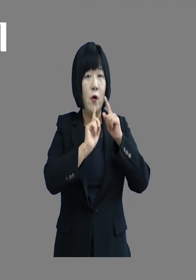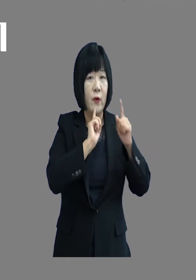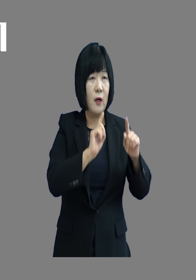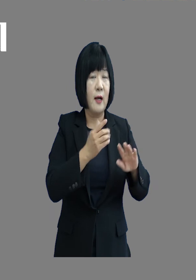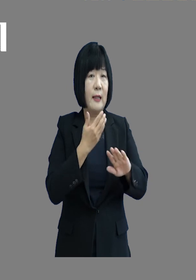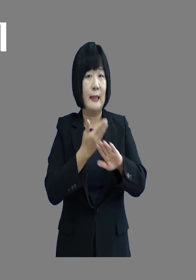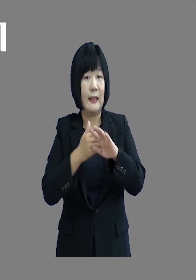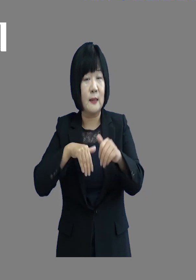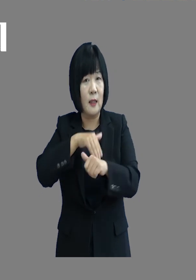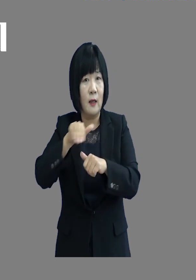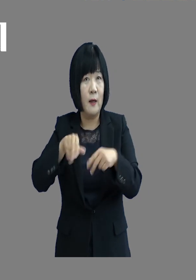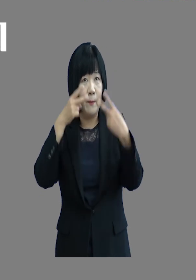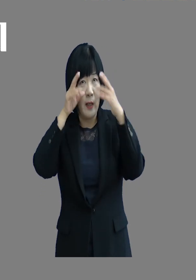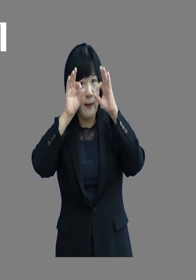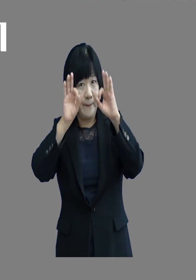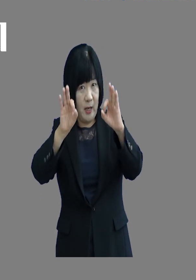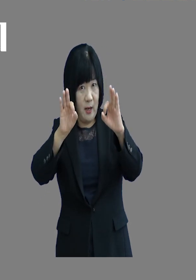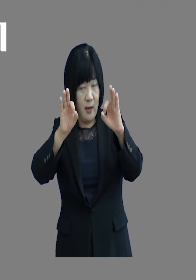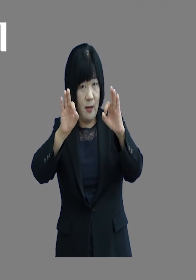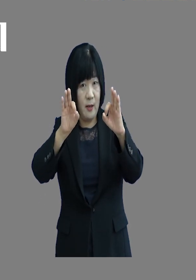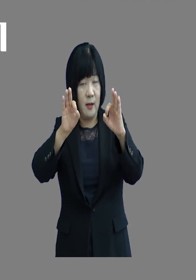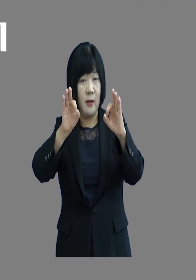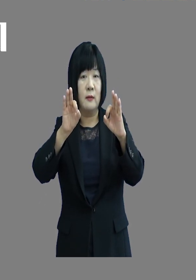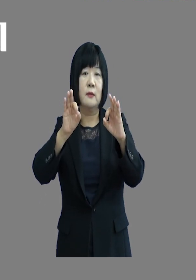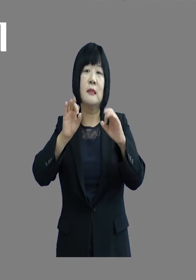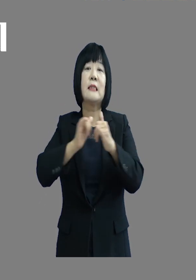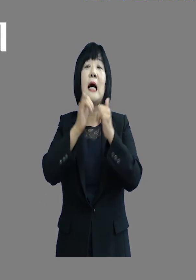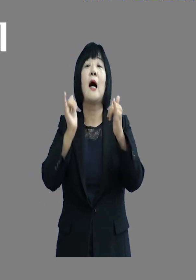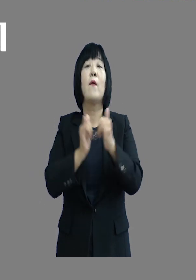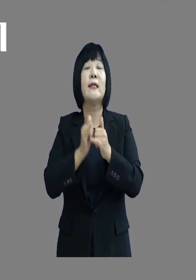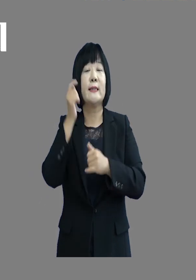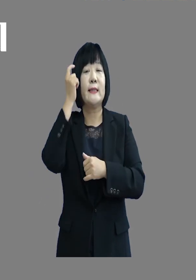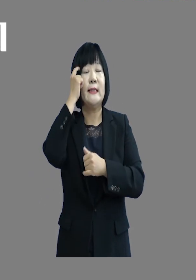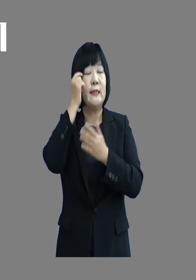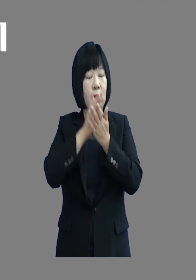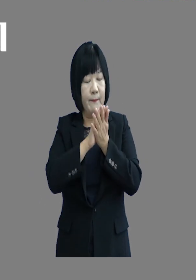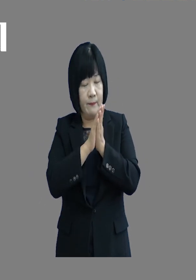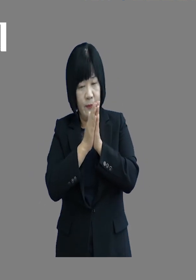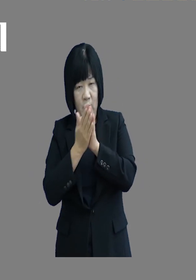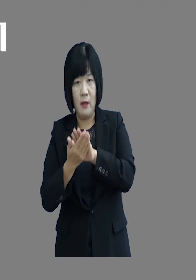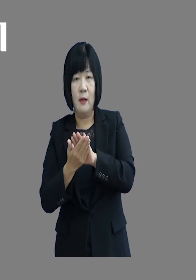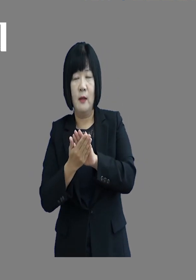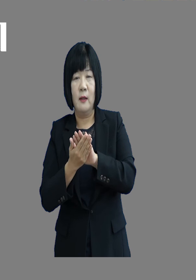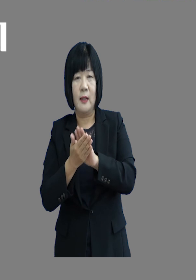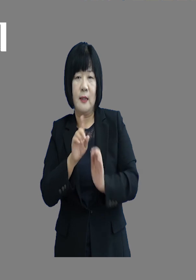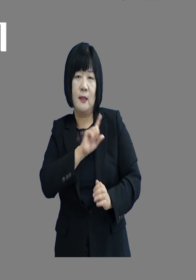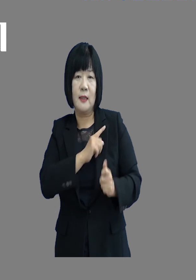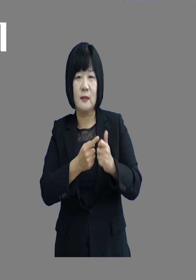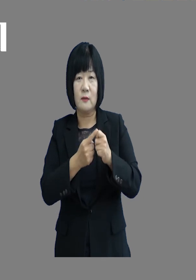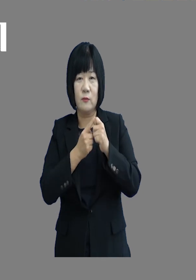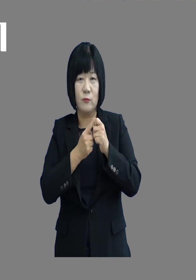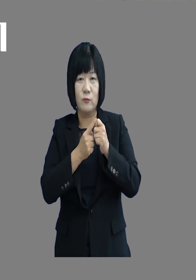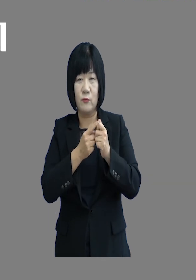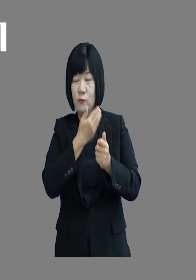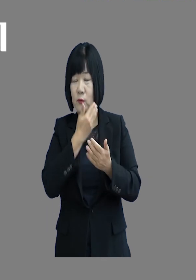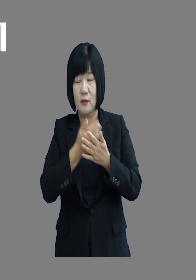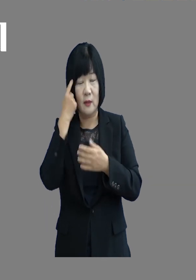사람으로 바라봐주는 그런 어떤 사회적 인식의 변화가 가장 중요할 거라고